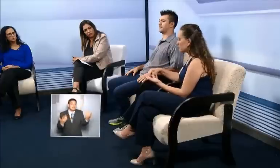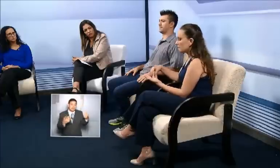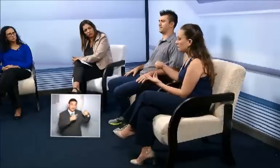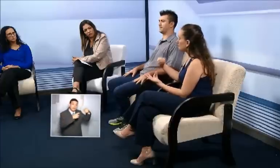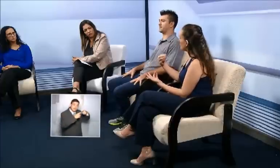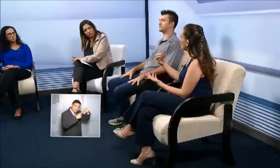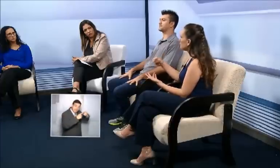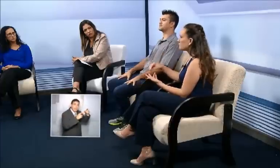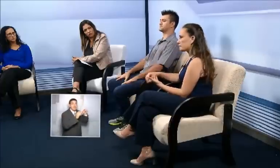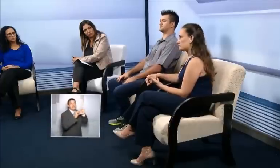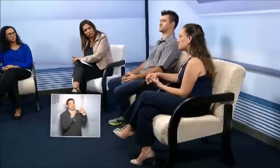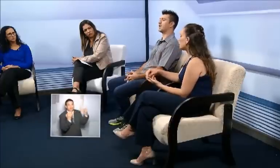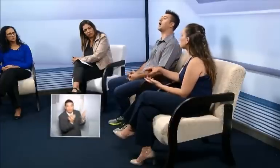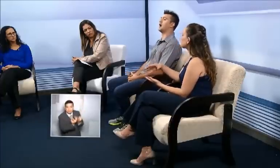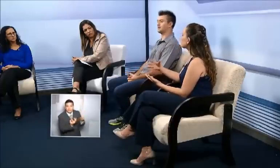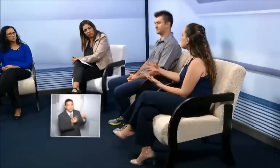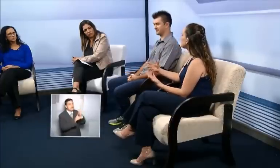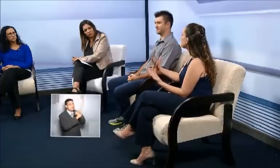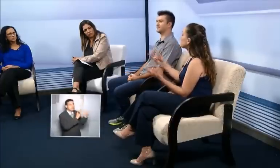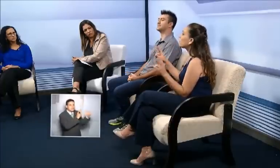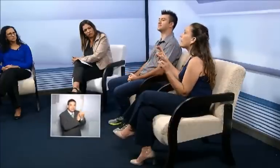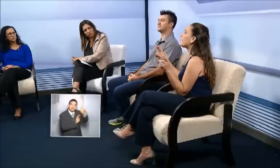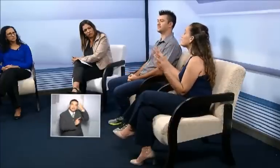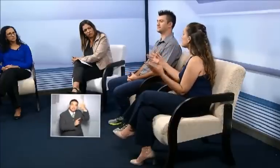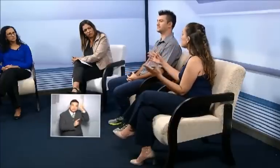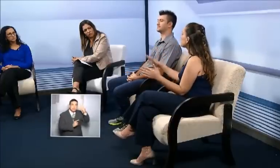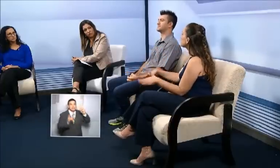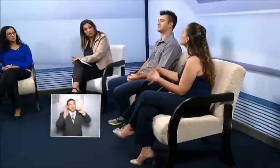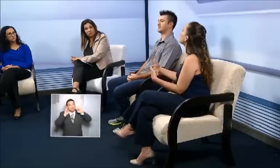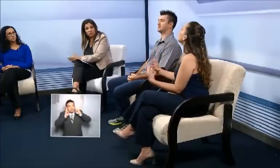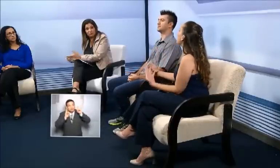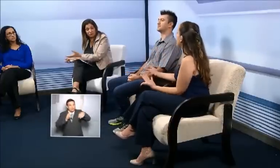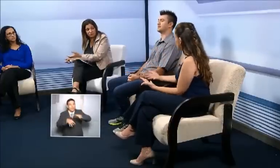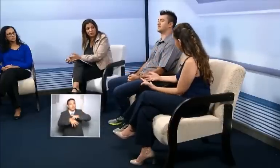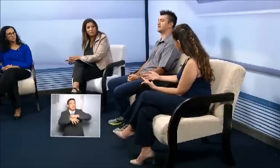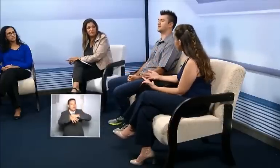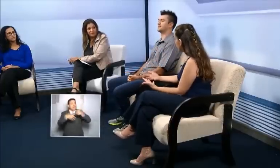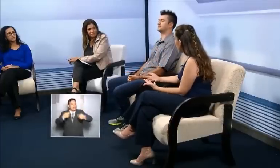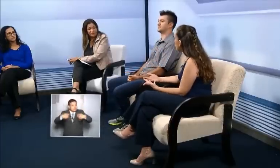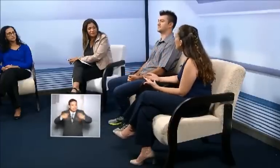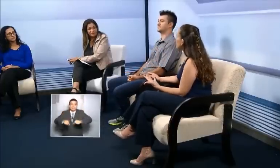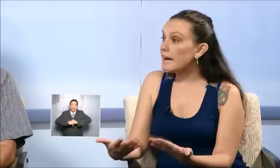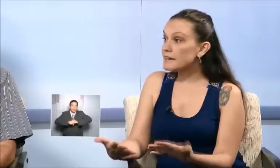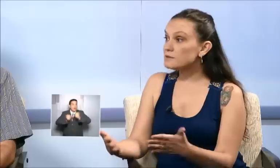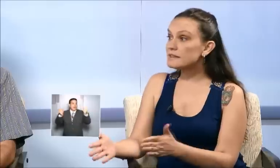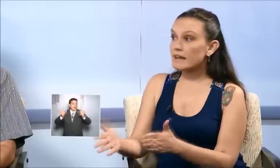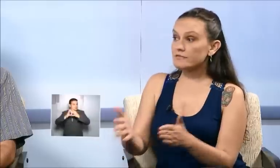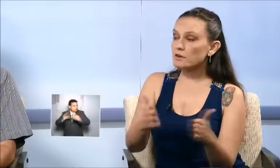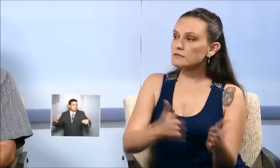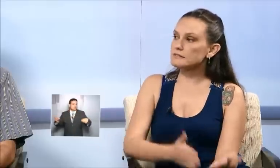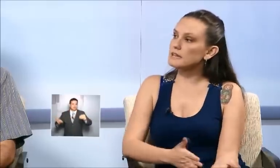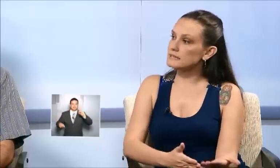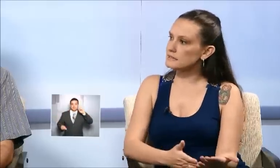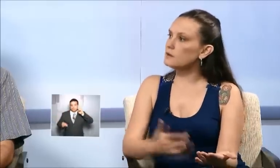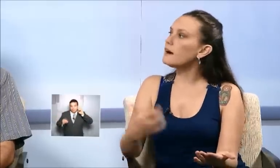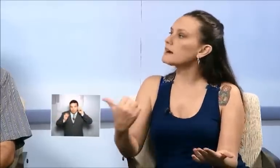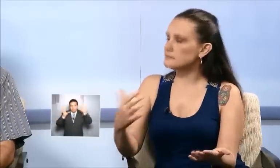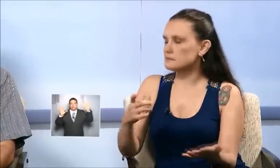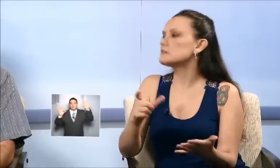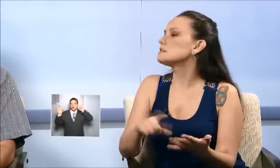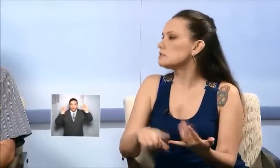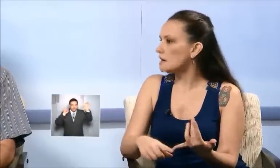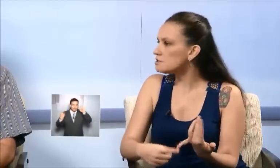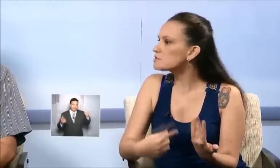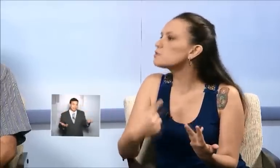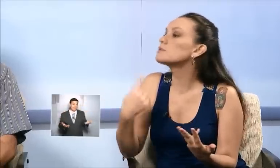médicos, família e para a sociedade, a surdez é uma doença que tem que ser curada, né? E aí não se leva em consideração a